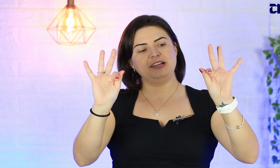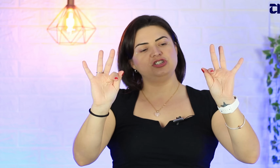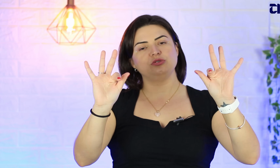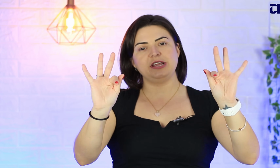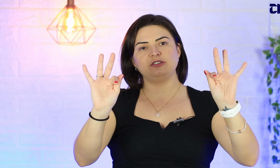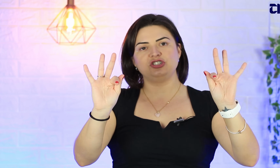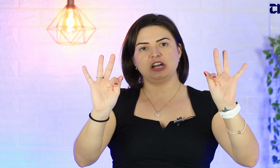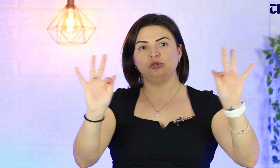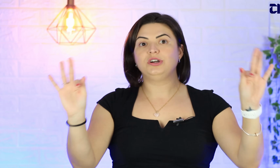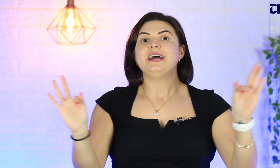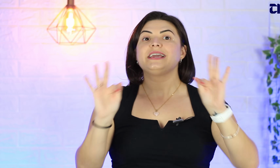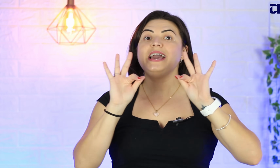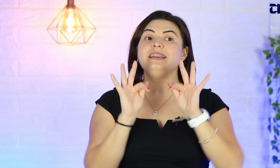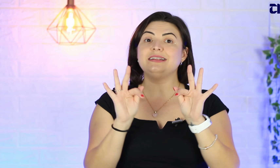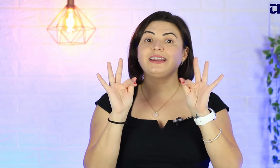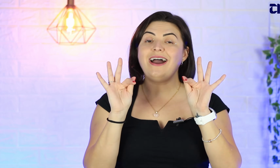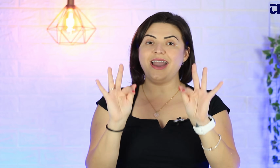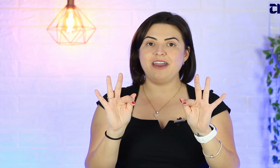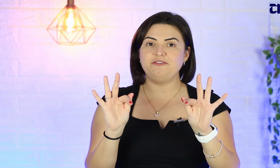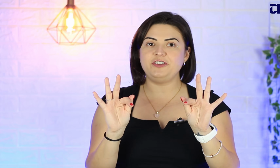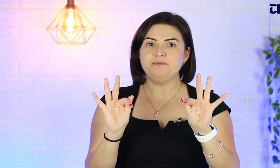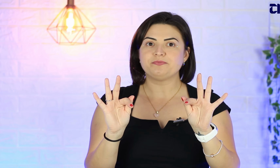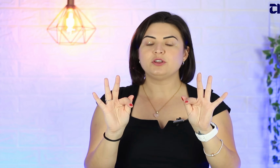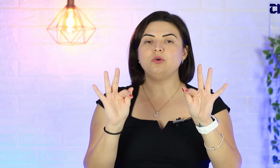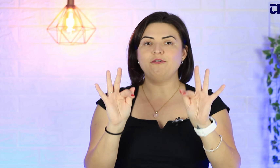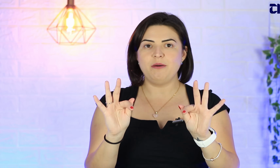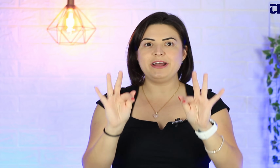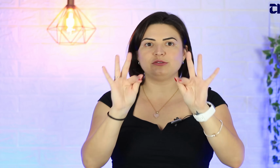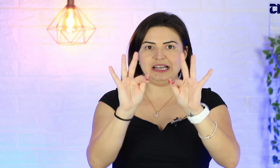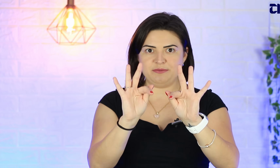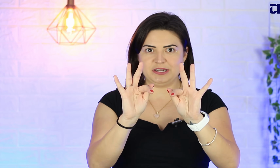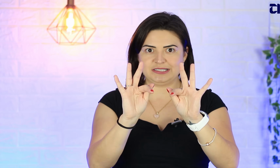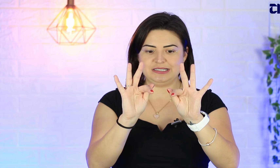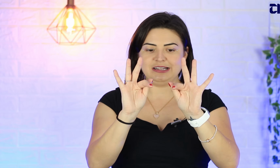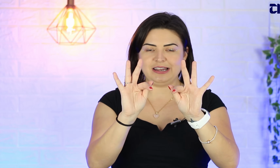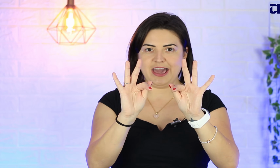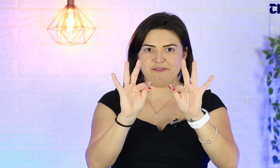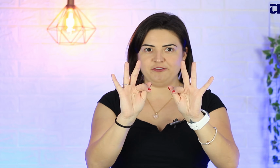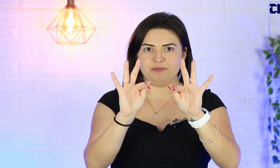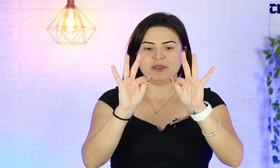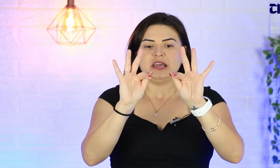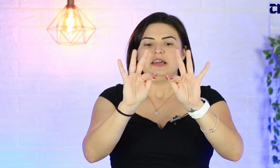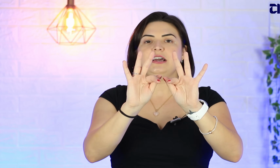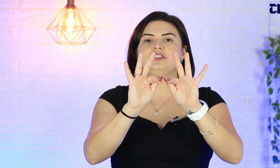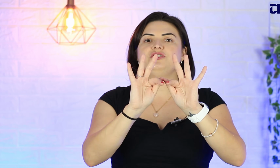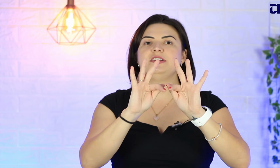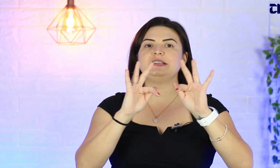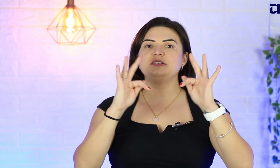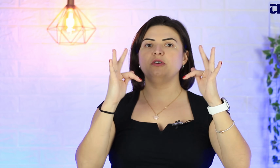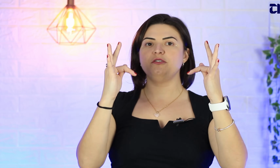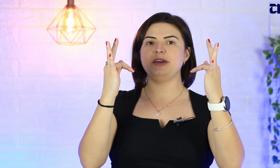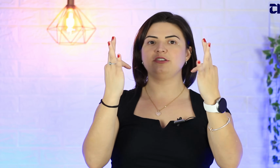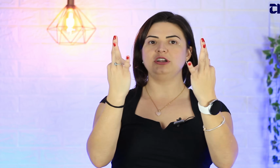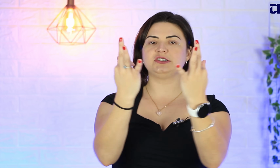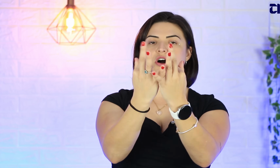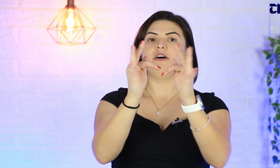frente do dedo indicador, que é a letra F do alfabeto da Libras, letra F. E aí a gente faz esse movimento, olha só,